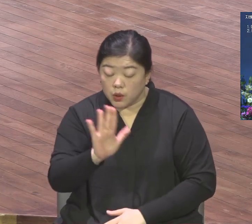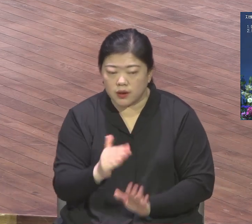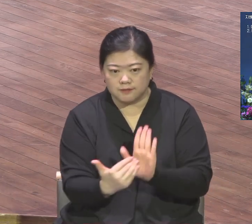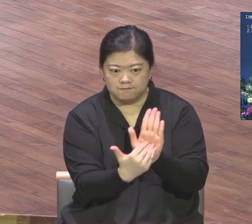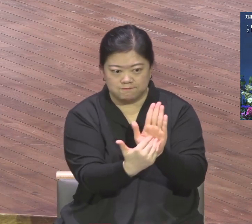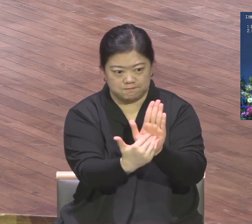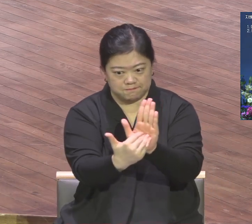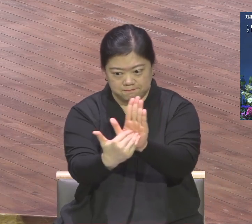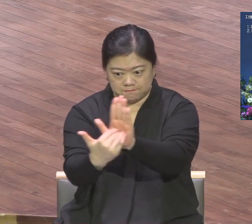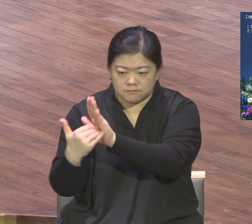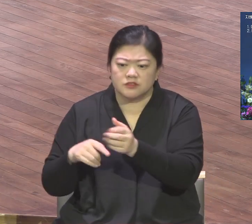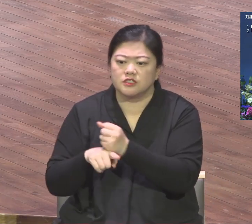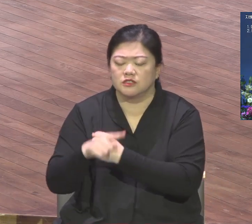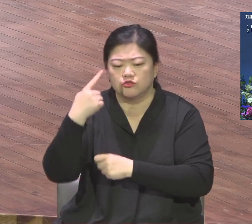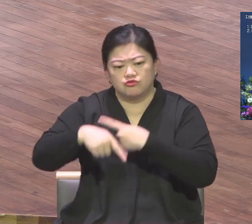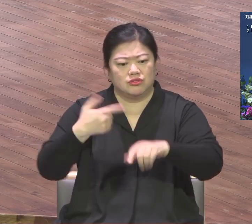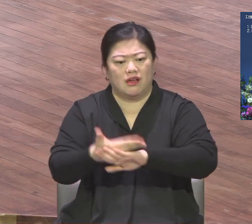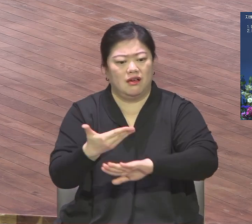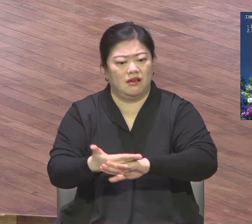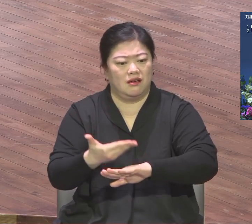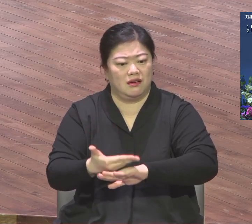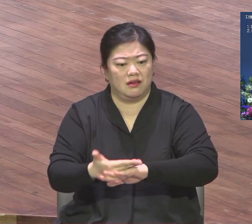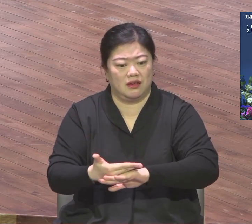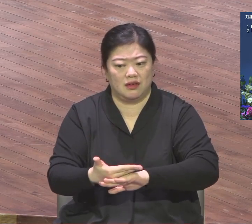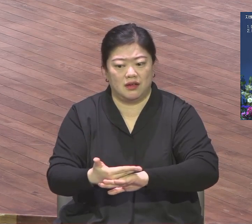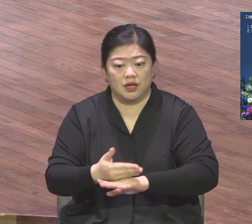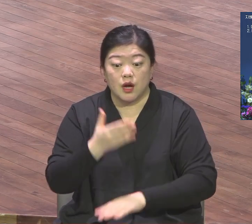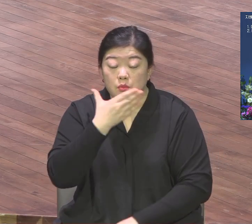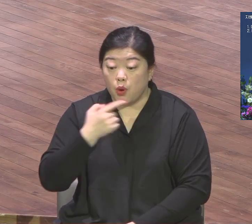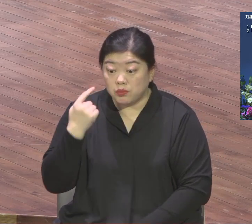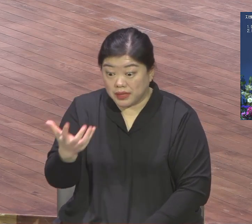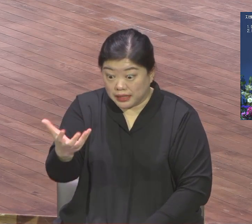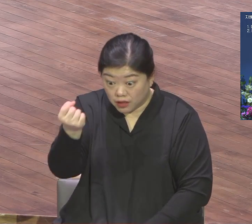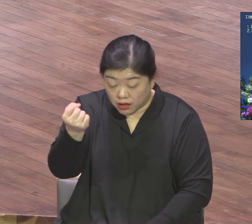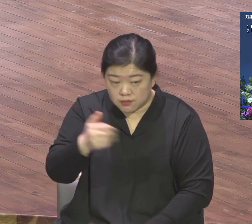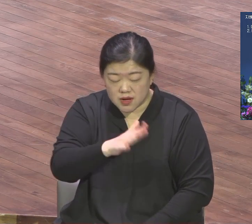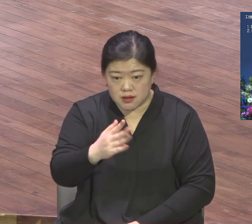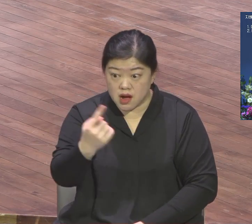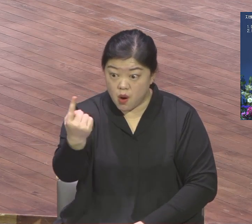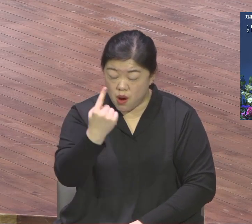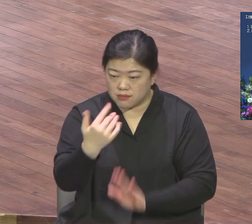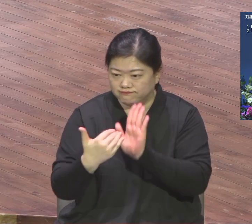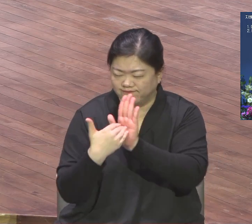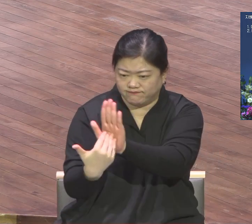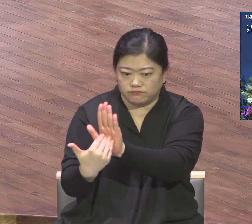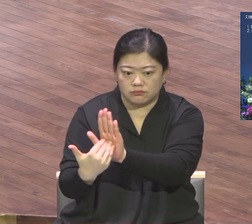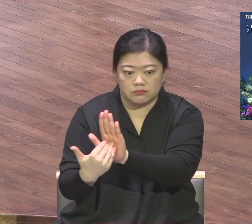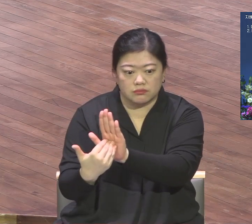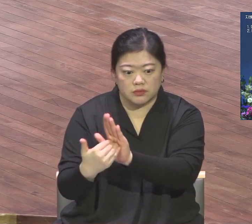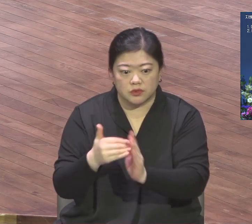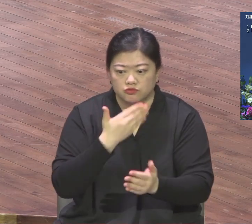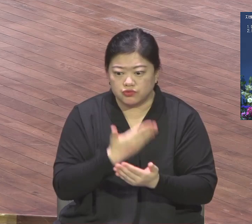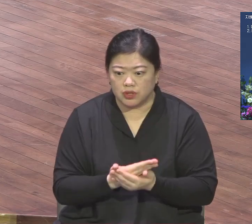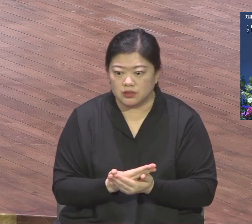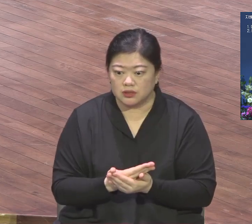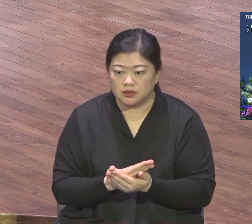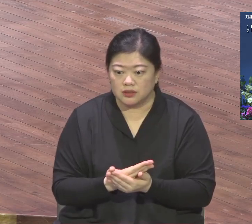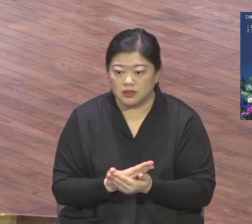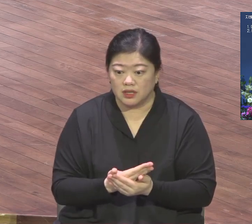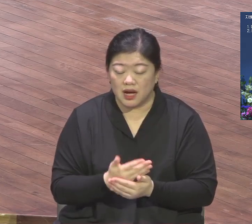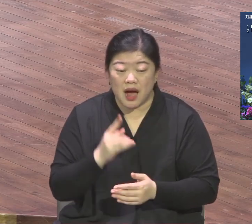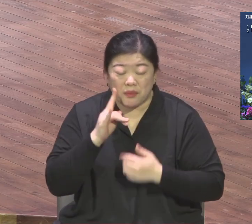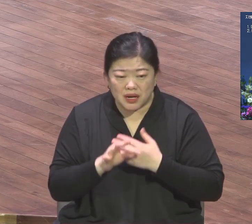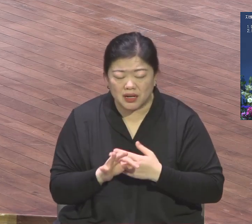소극적 개념 가지 마세요. 복음 가진 사람은 담대해야 돼요. 여러분을 볼 때요. 저 사람은 주저주저하고 저